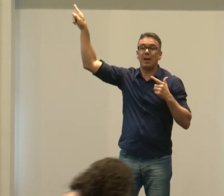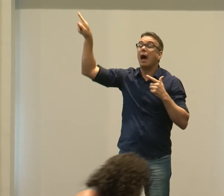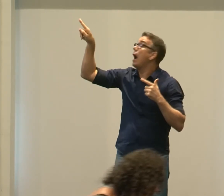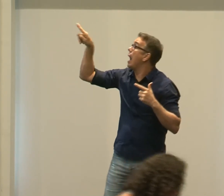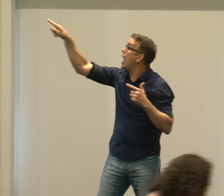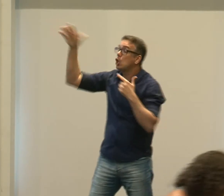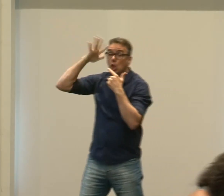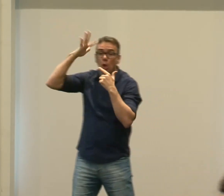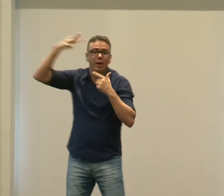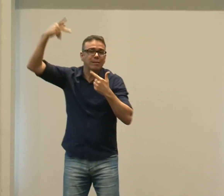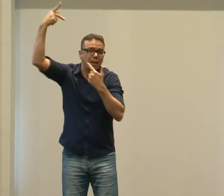principalmente Chomsky,